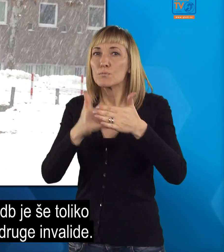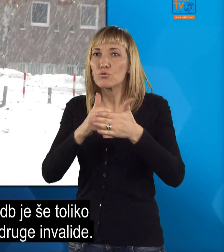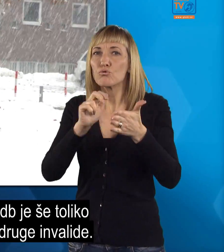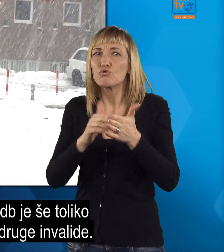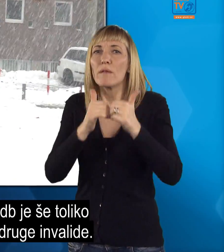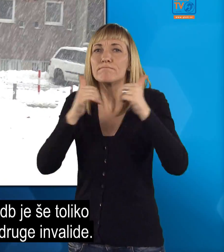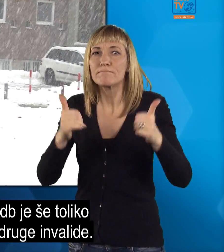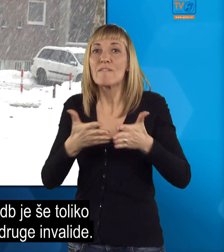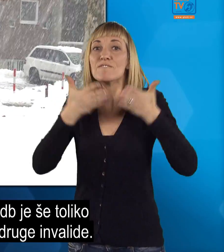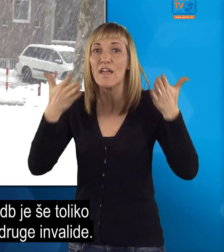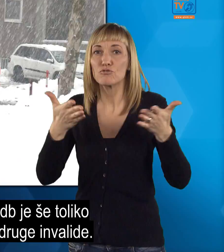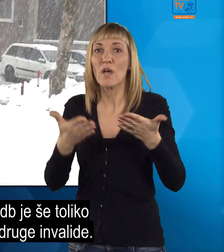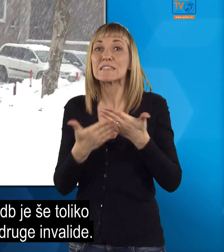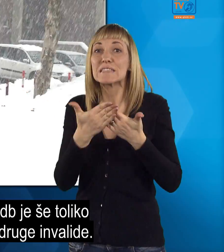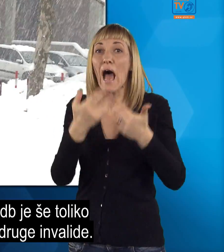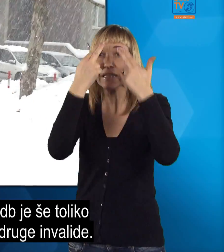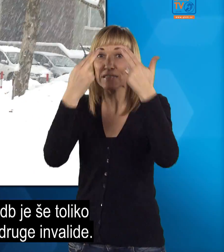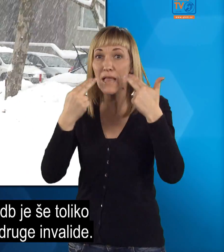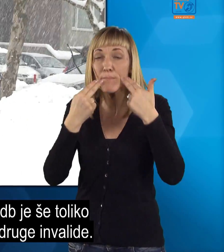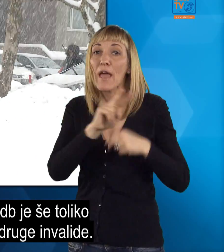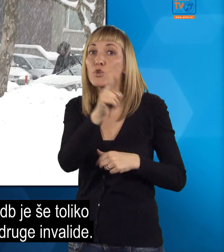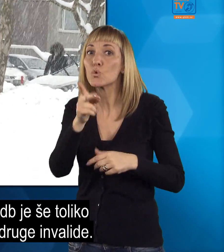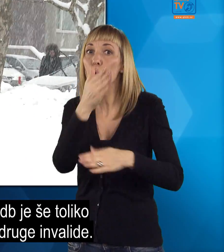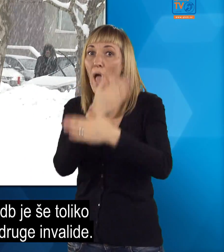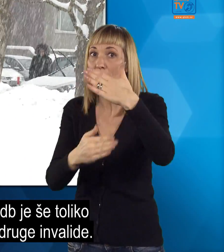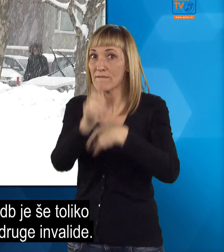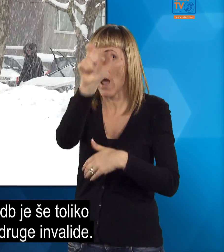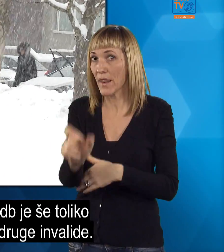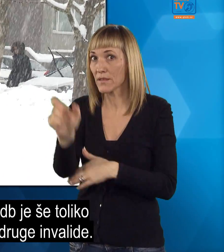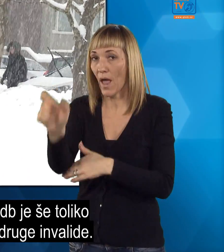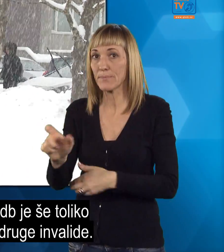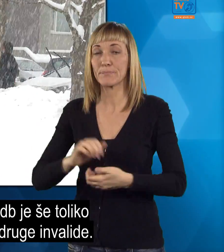Nevarnost poškodb je še toliko večja za slepe in druge invalide.